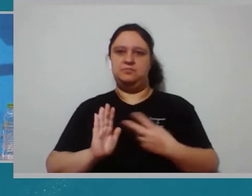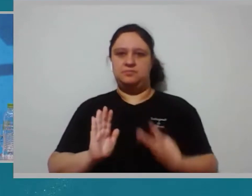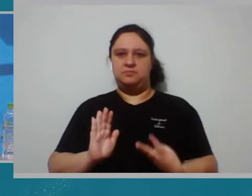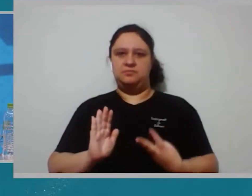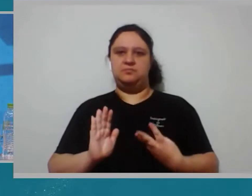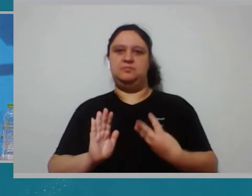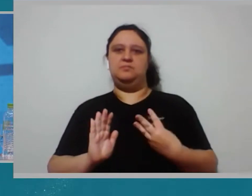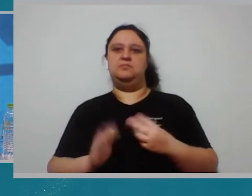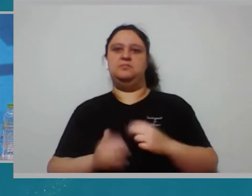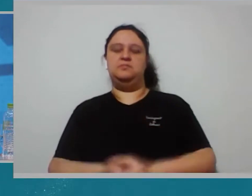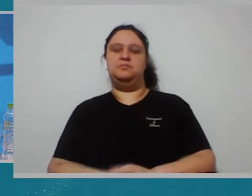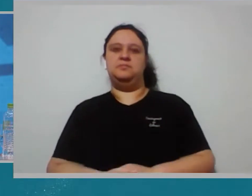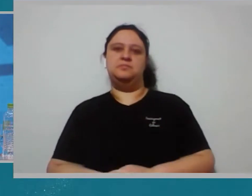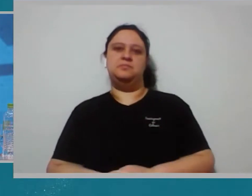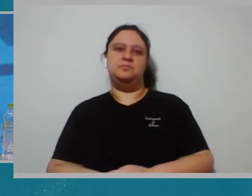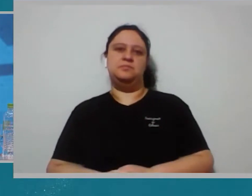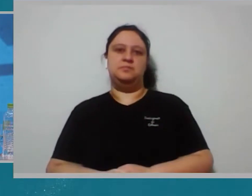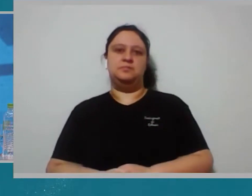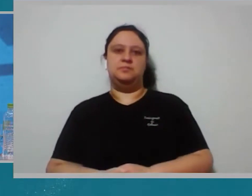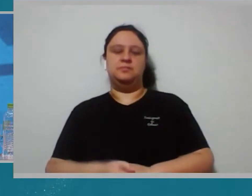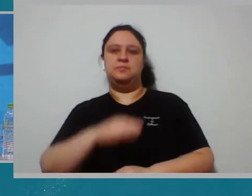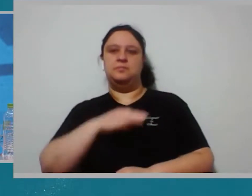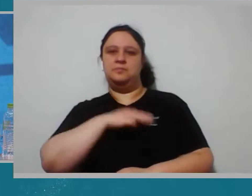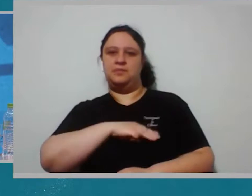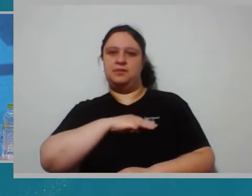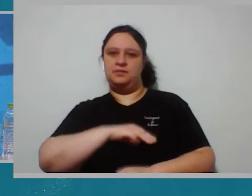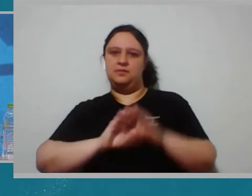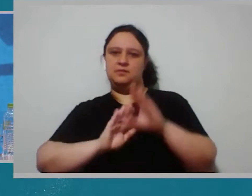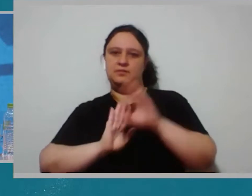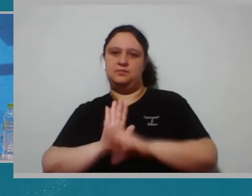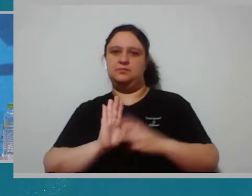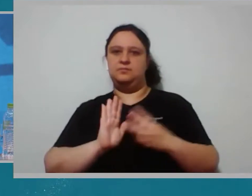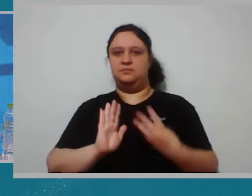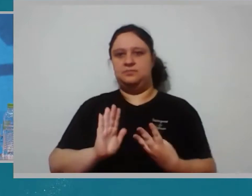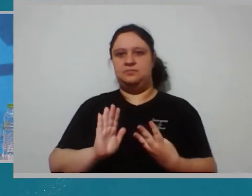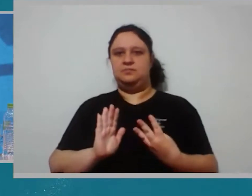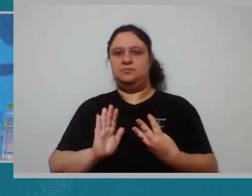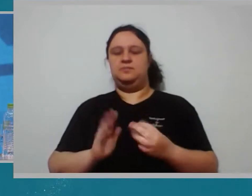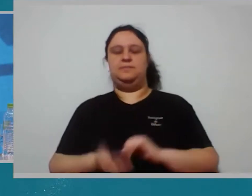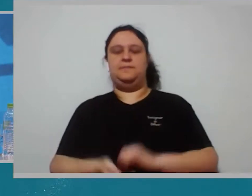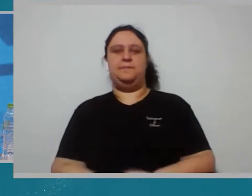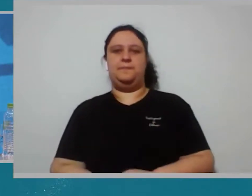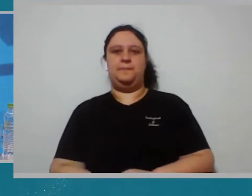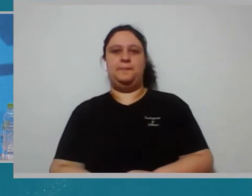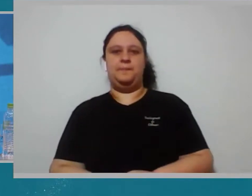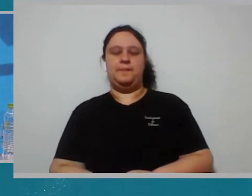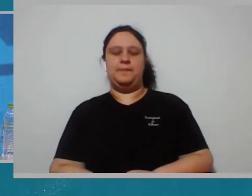de Mateus, e aqui ele fala assim,